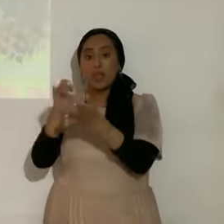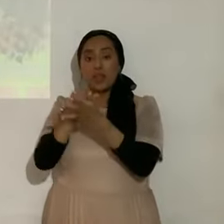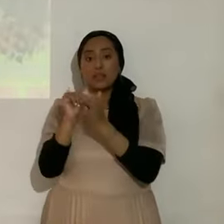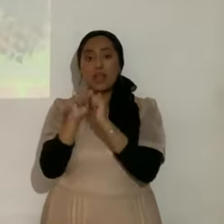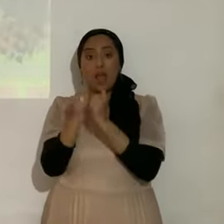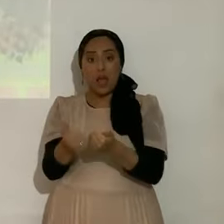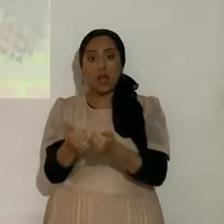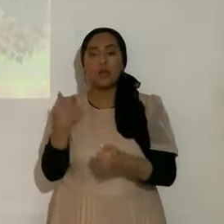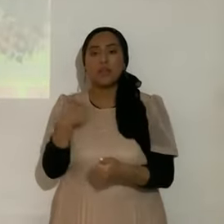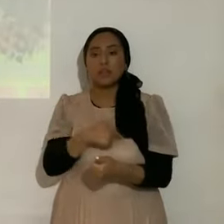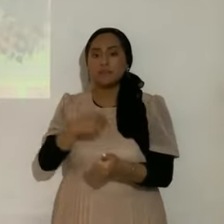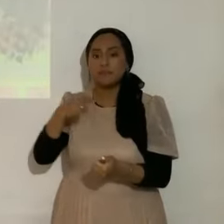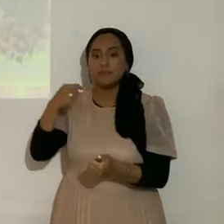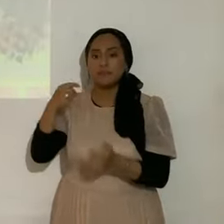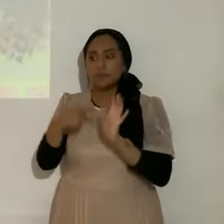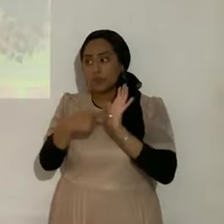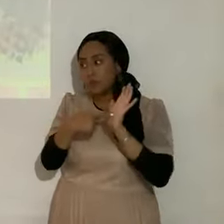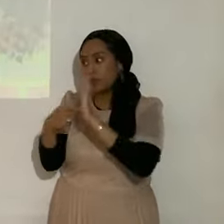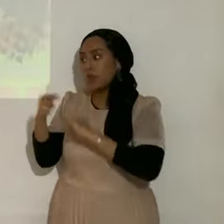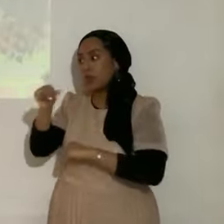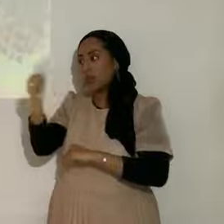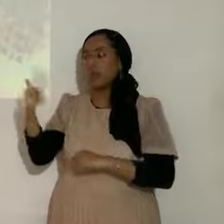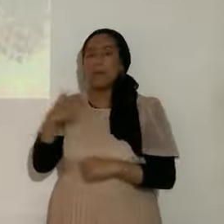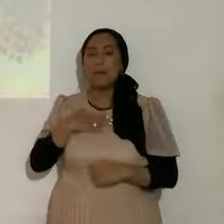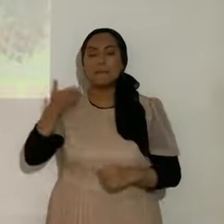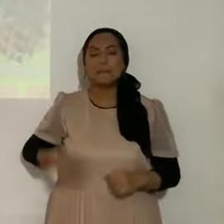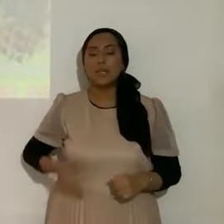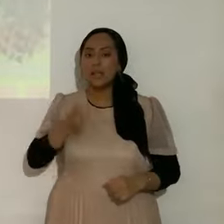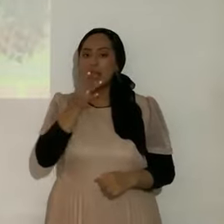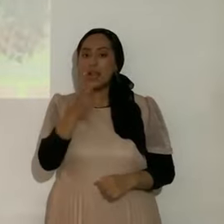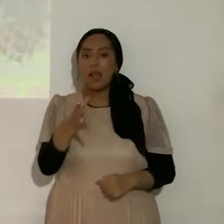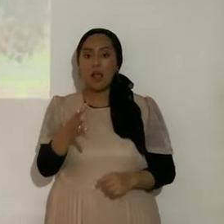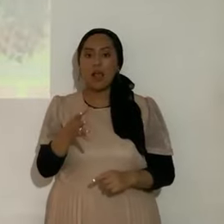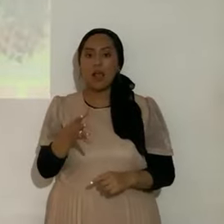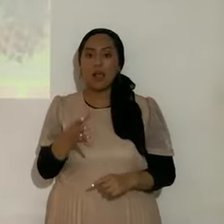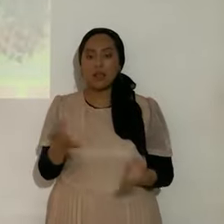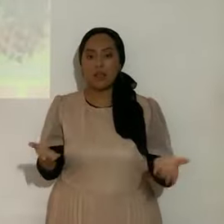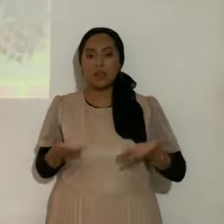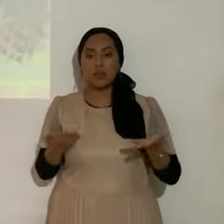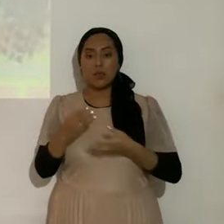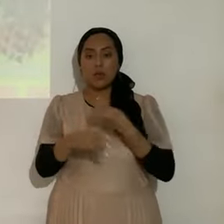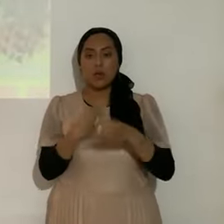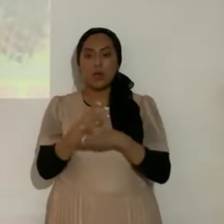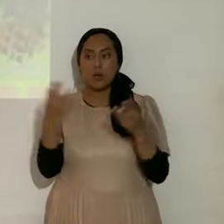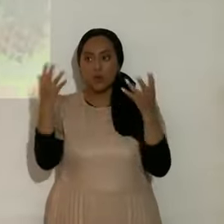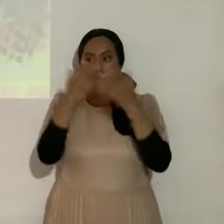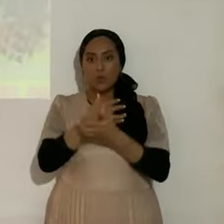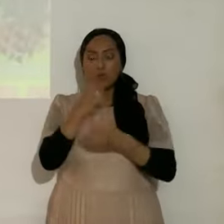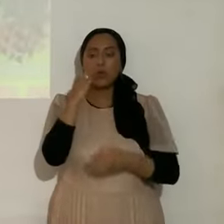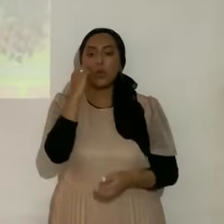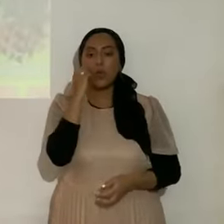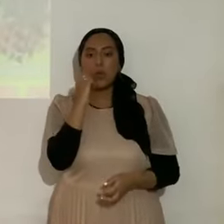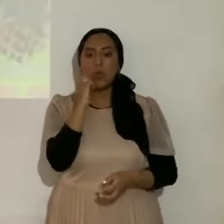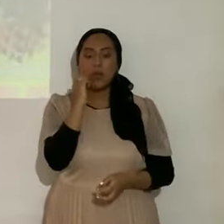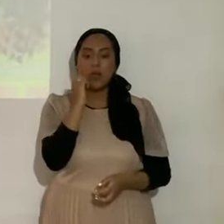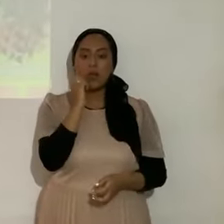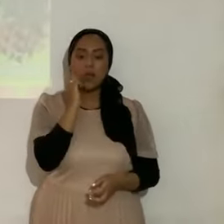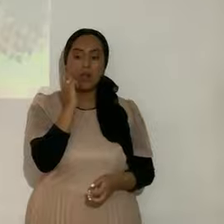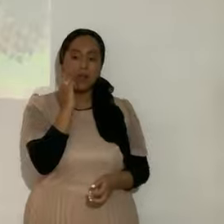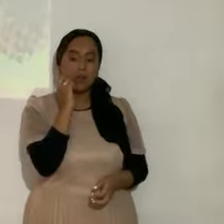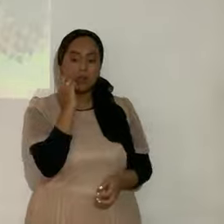manera testifico a los demás que yo soy una luz de Yahshua HaMashiach en este mundo de tinieblas. La desconfianza